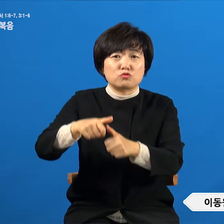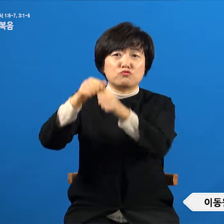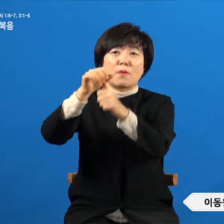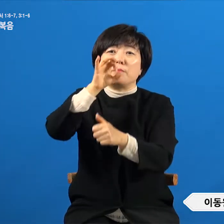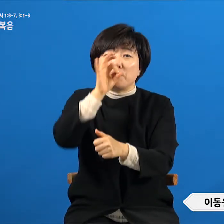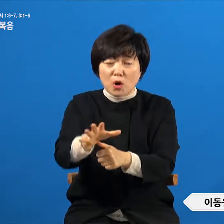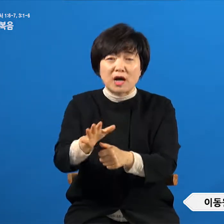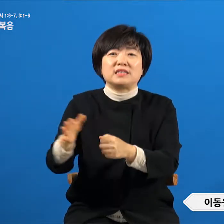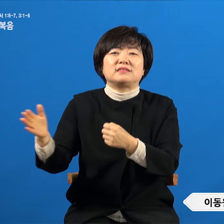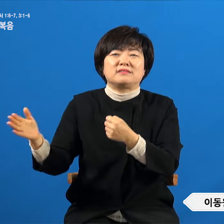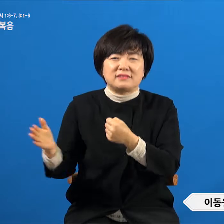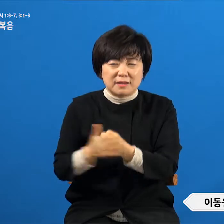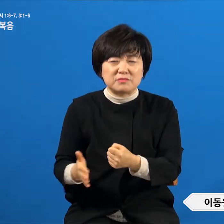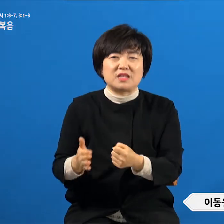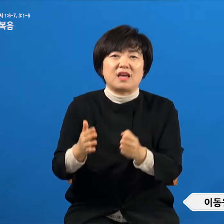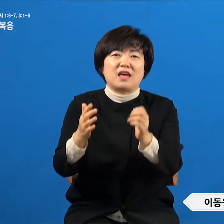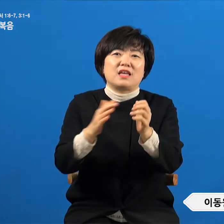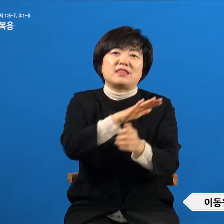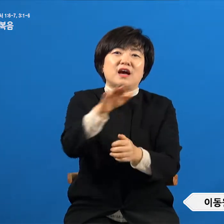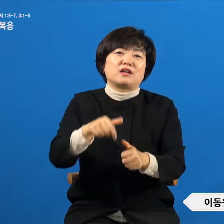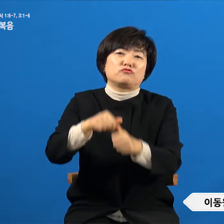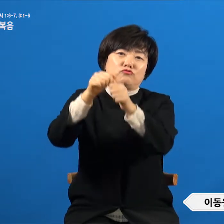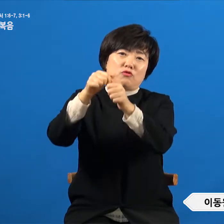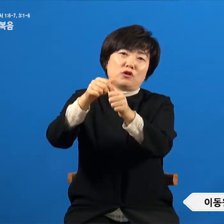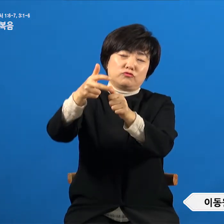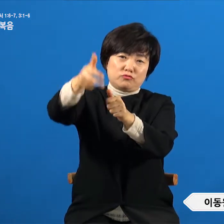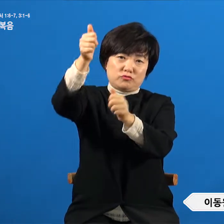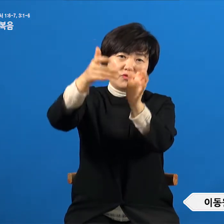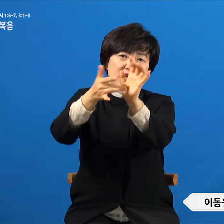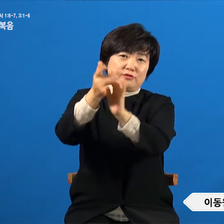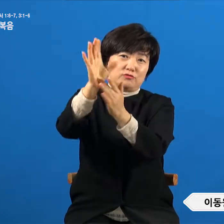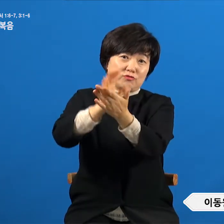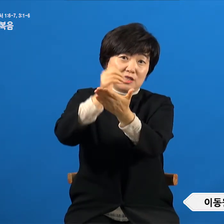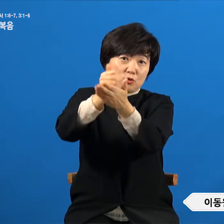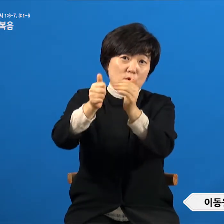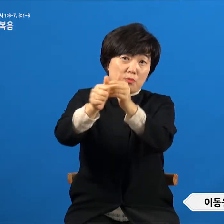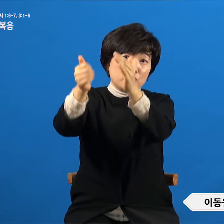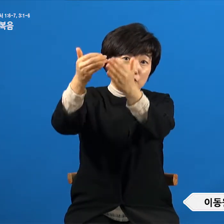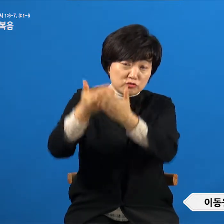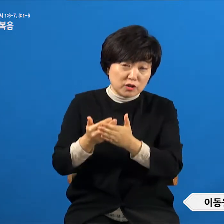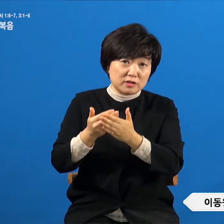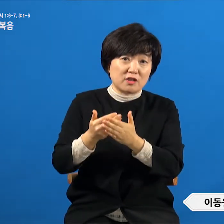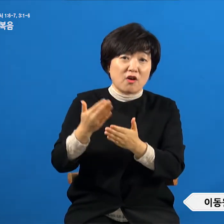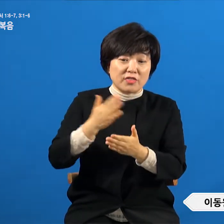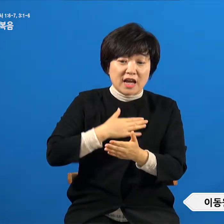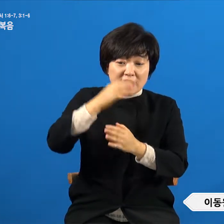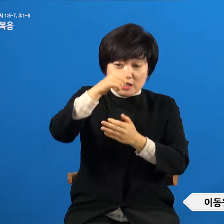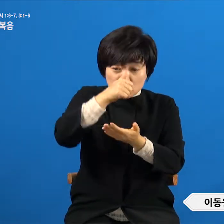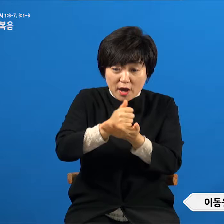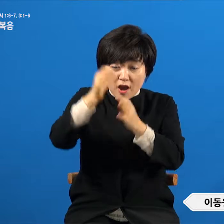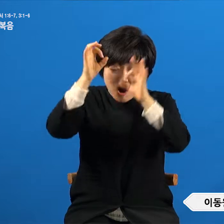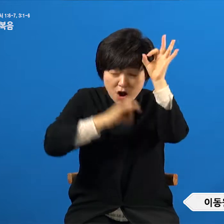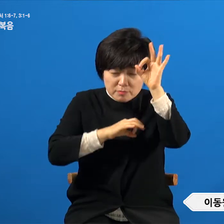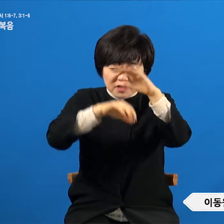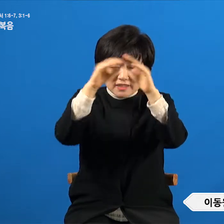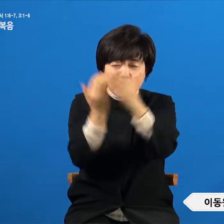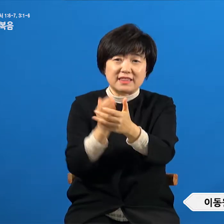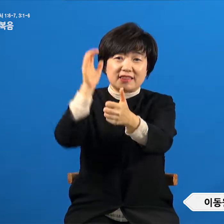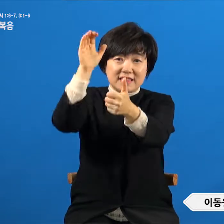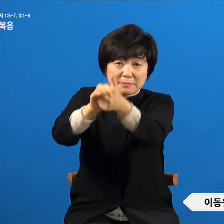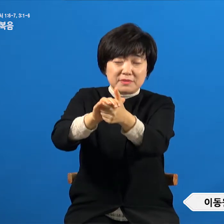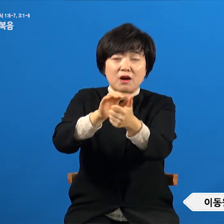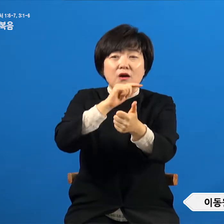그래서 하나님이 구원자로 예수를 보내시고 그 예수님이 내 허물과 죄를 담당하고 십자가에 죽으시고 보배로운 피를